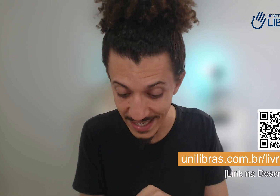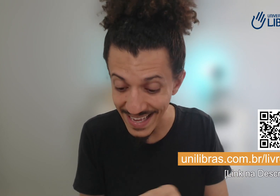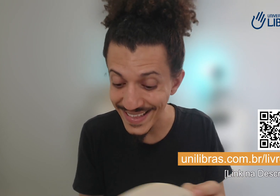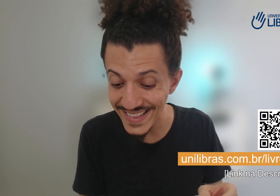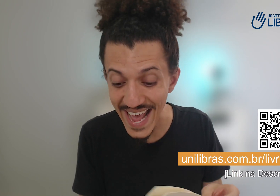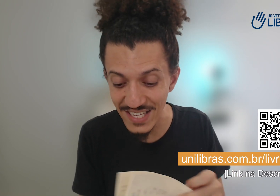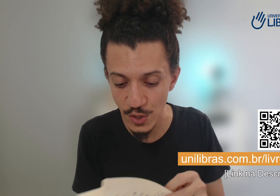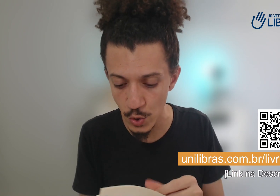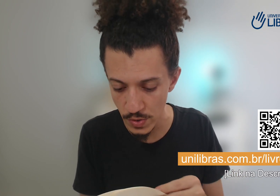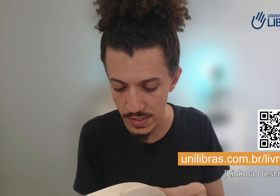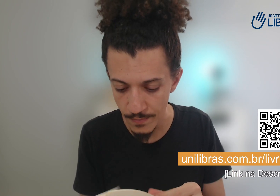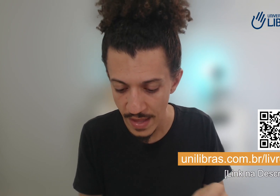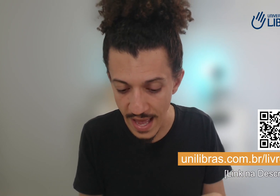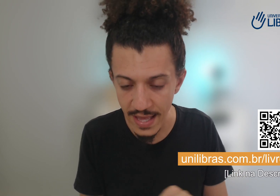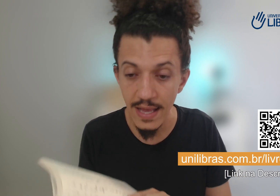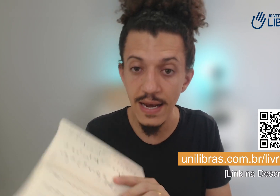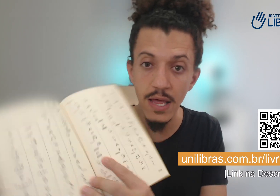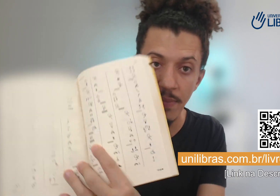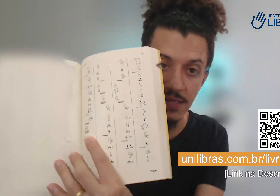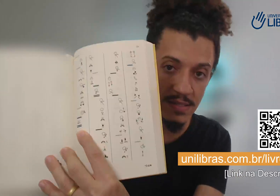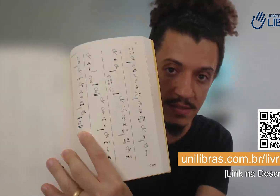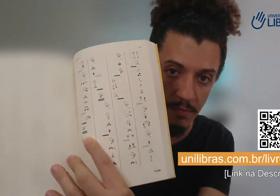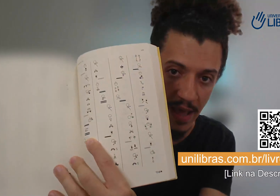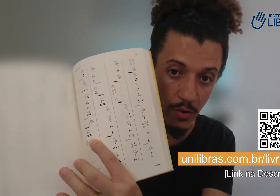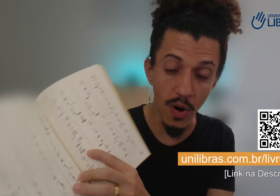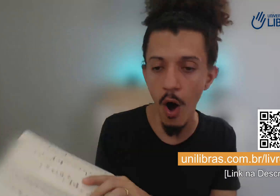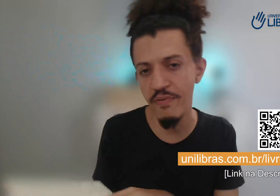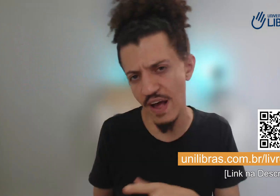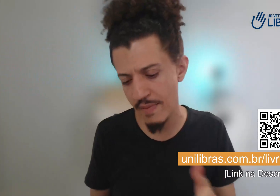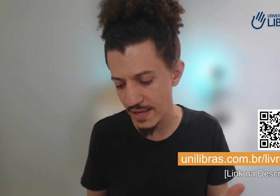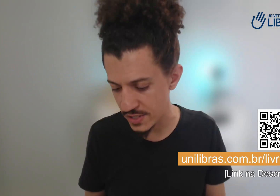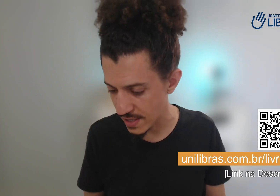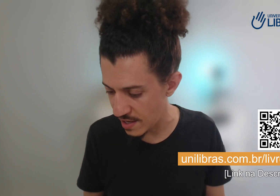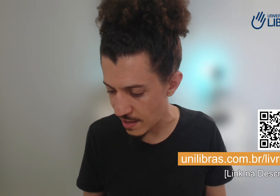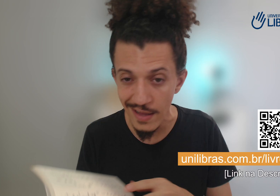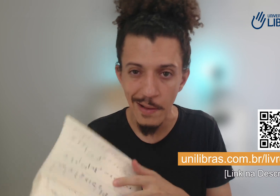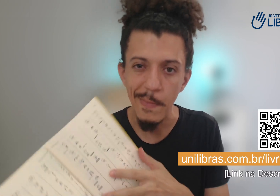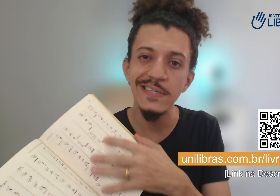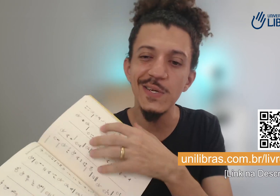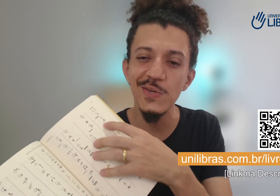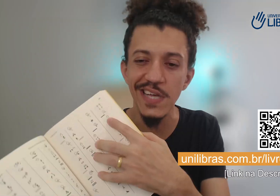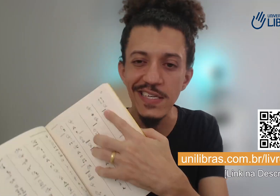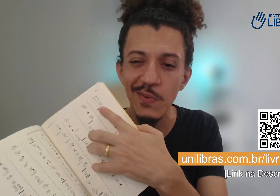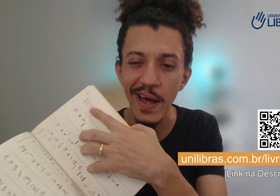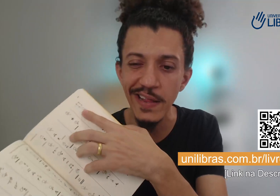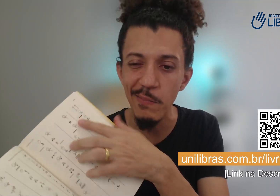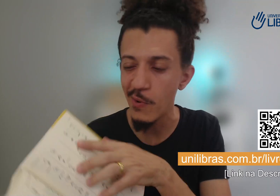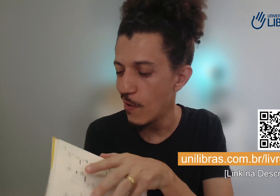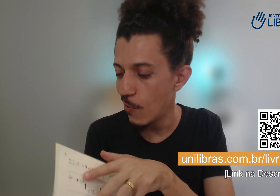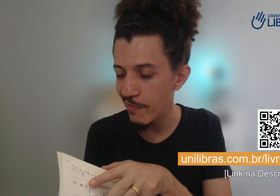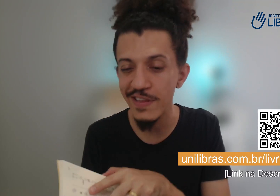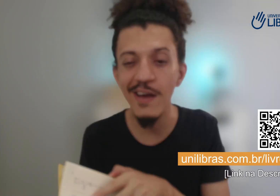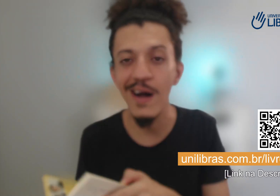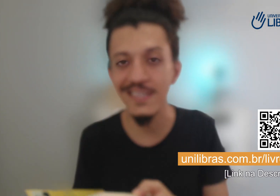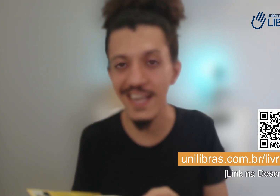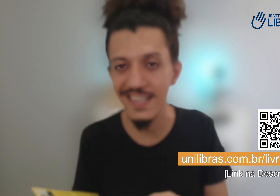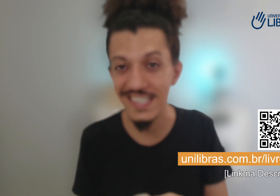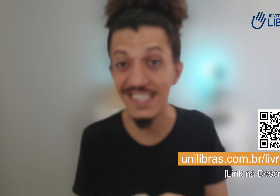tem textos em Libras também. Obviamente, isso aqui é página 240 e pouco. O livro tem